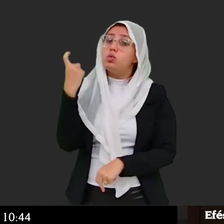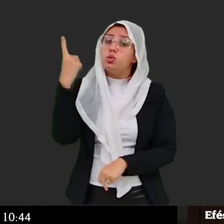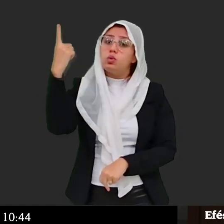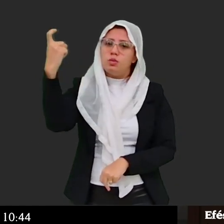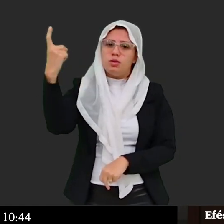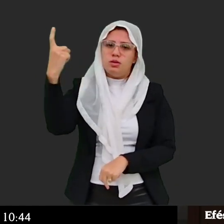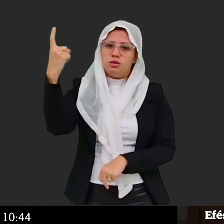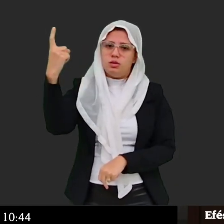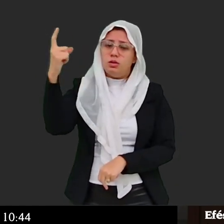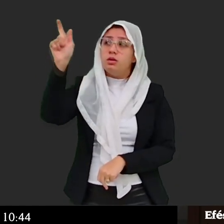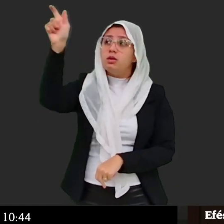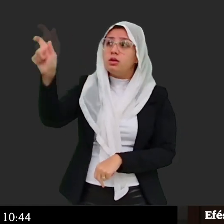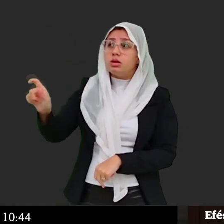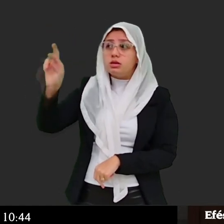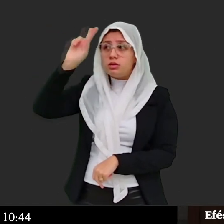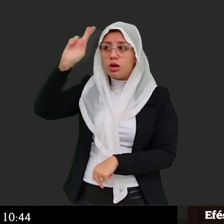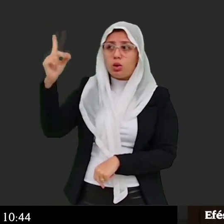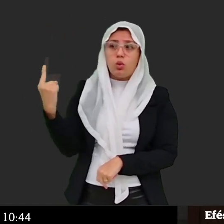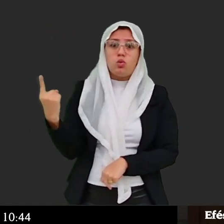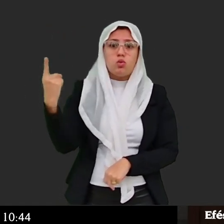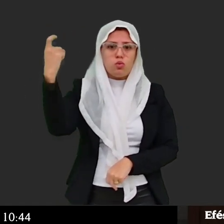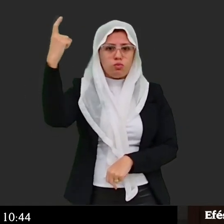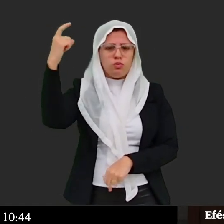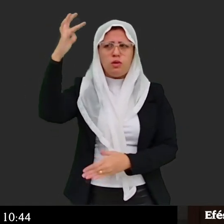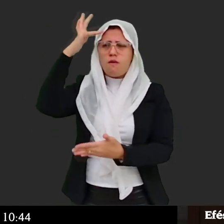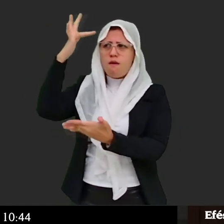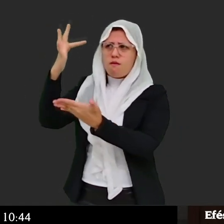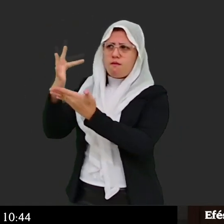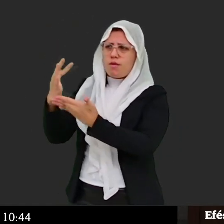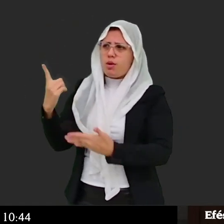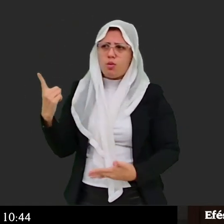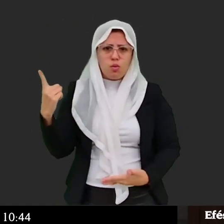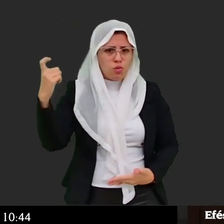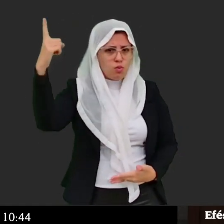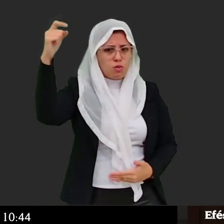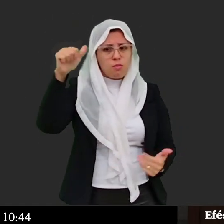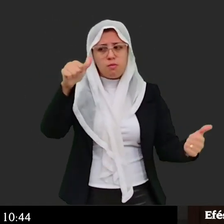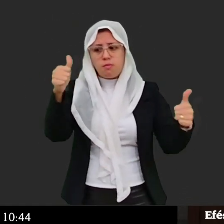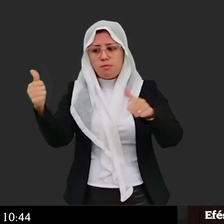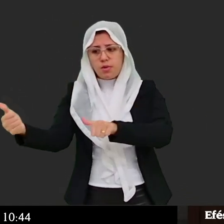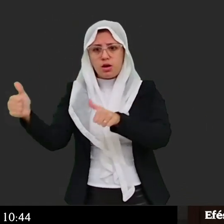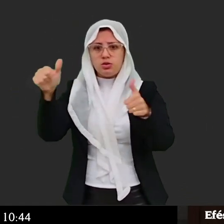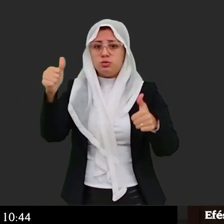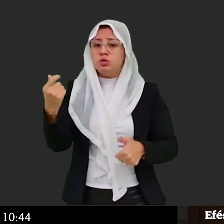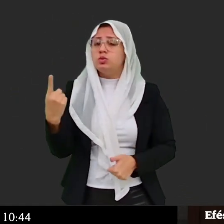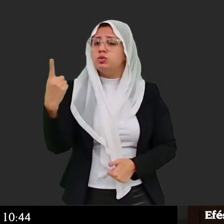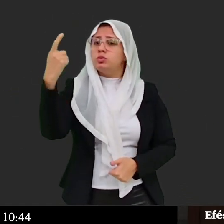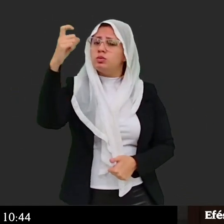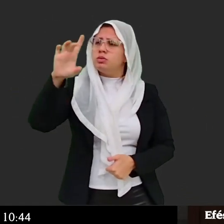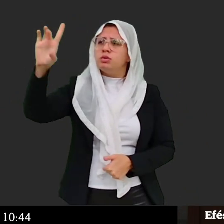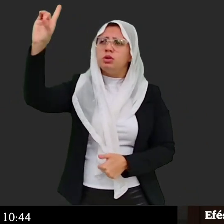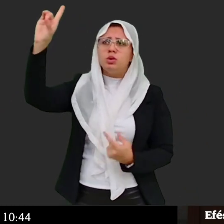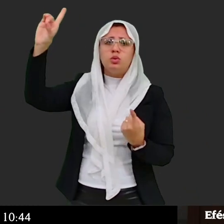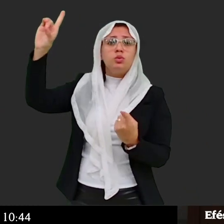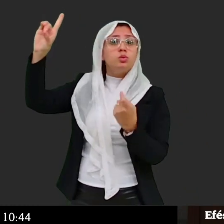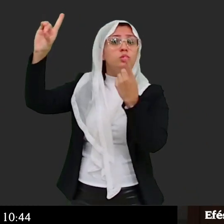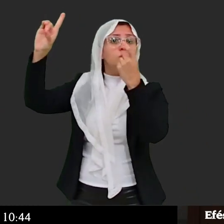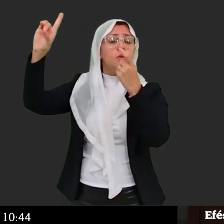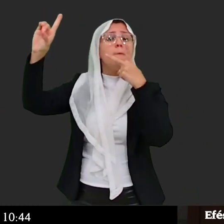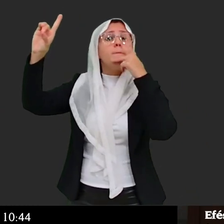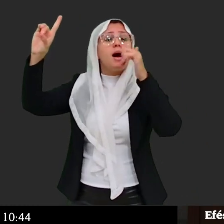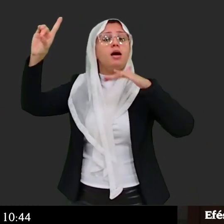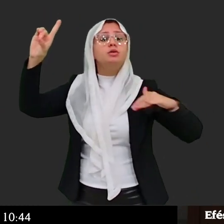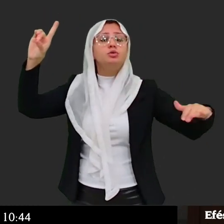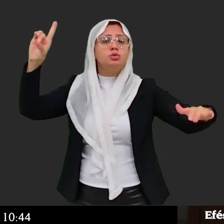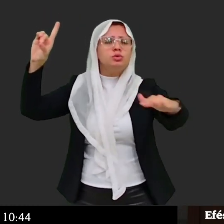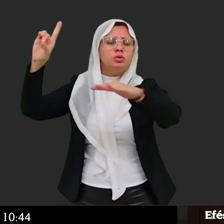Um só Senhor, uma só fé, um só batismo, um só Deus e Pai de todos,